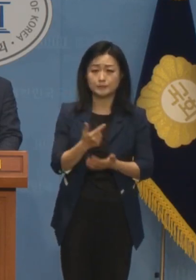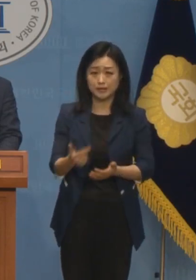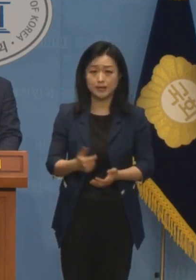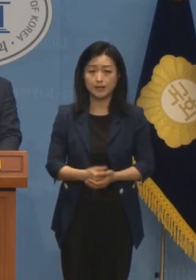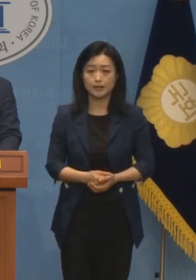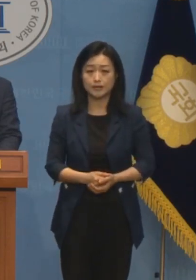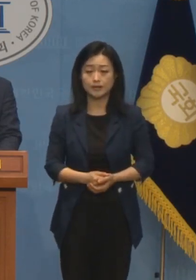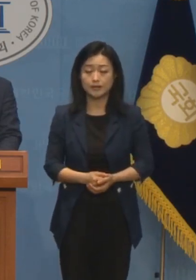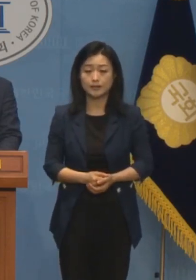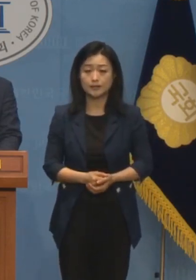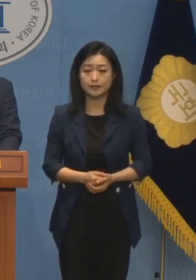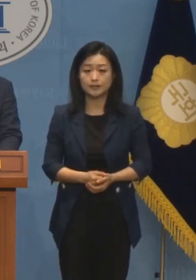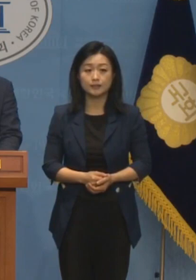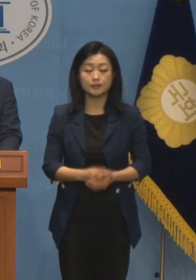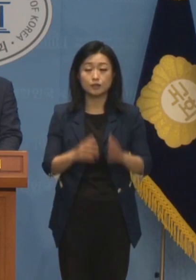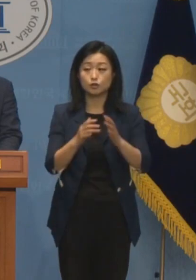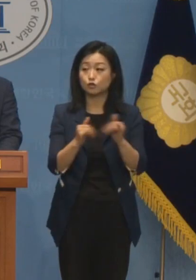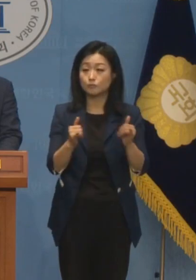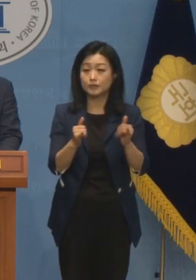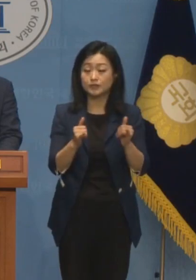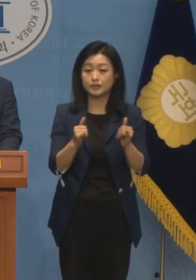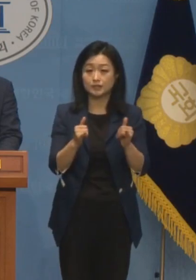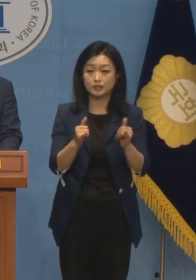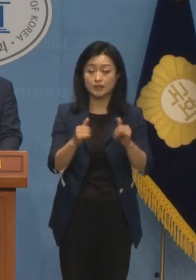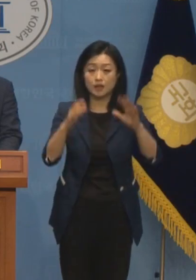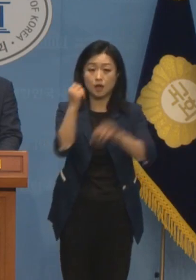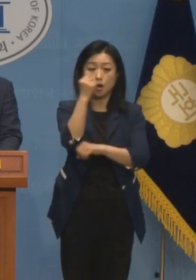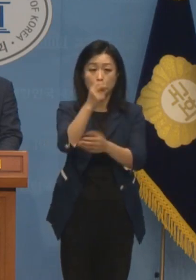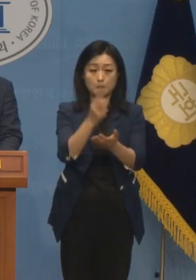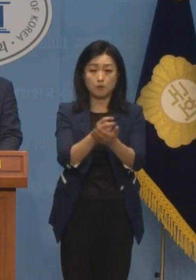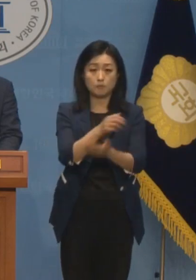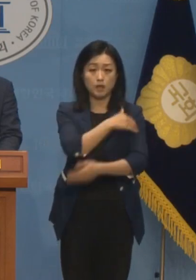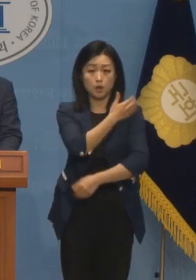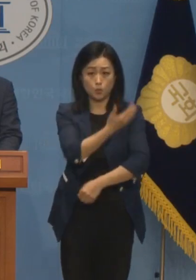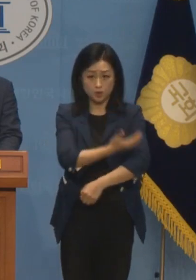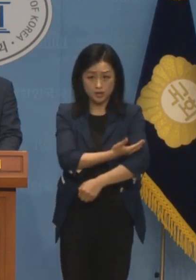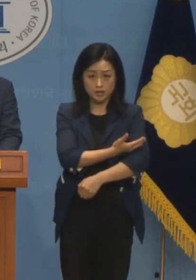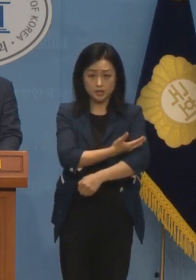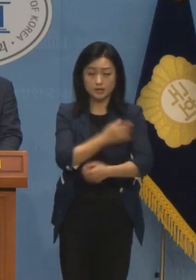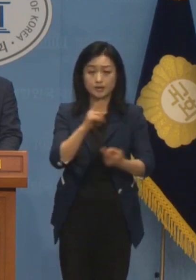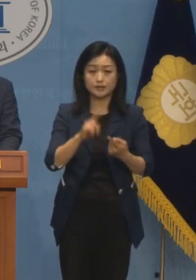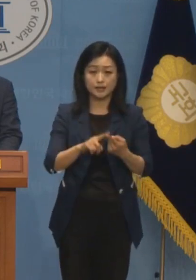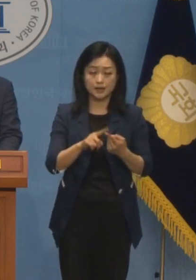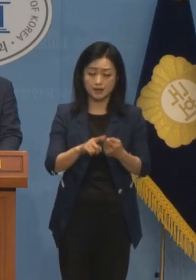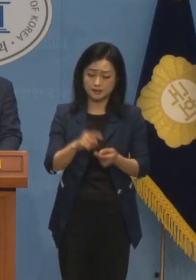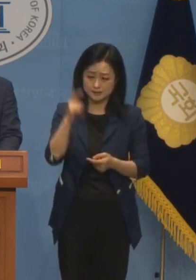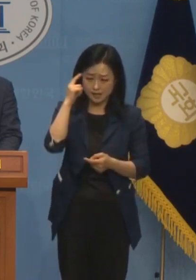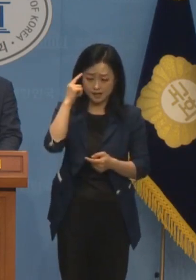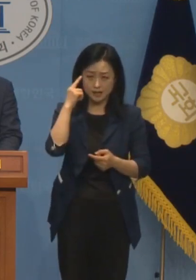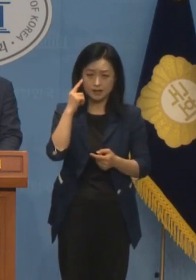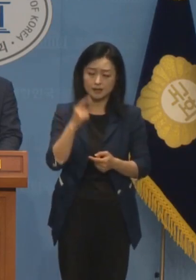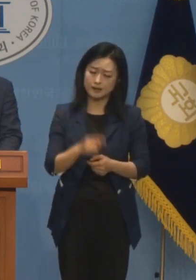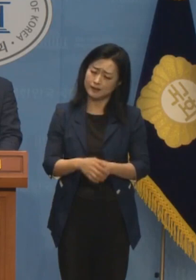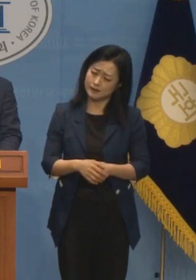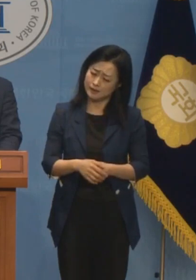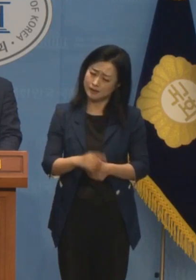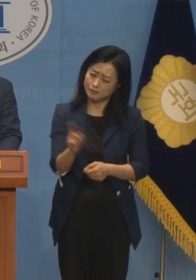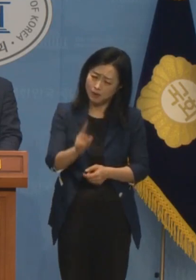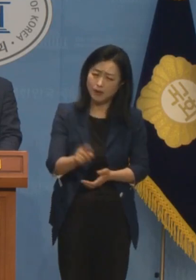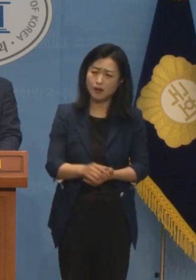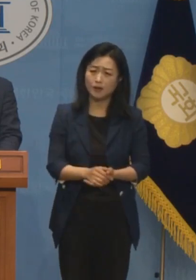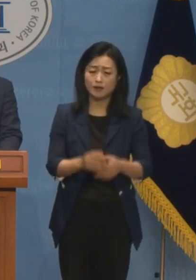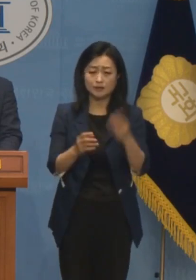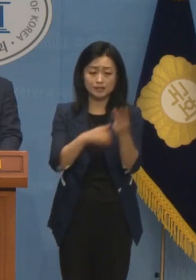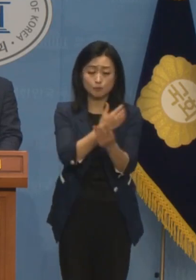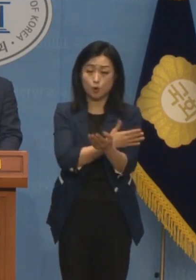없습니다. 국민의 헌법적 권리에 대한 참담한 이해 수준도 수준 이려니와 삼권 분립에